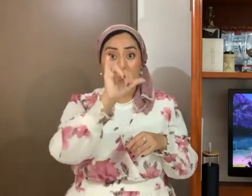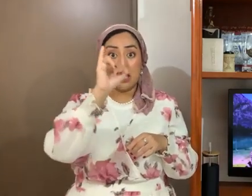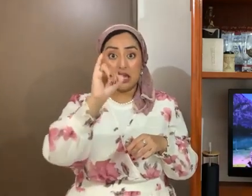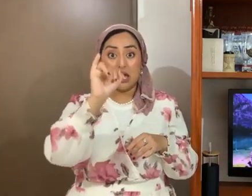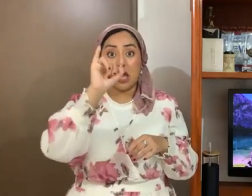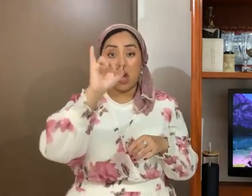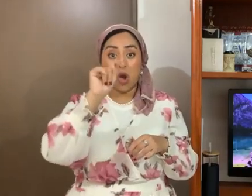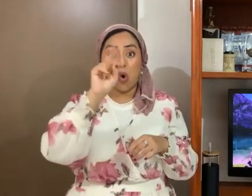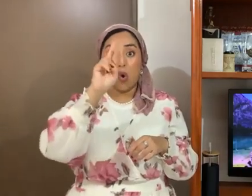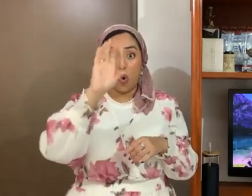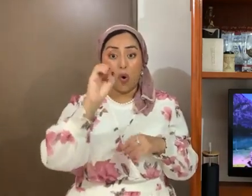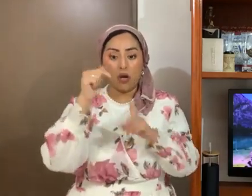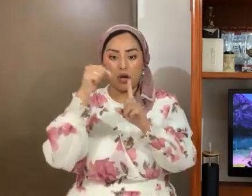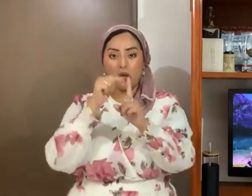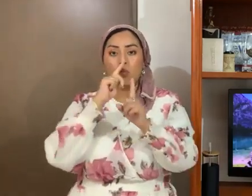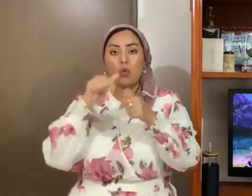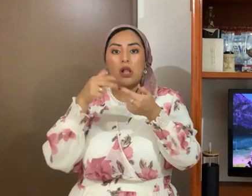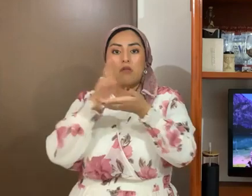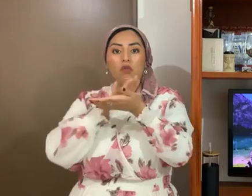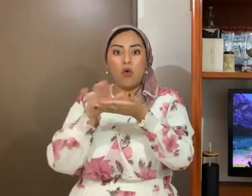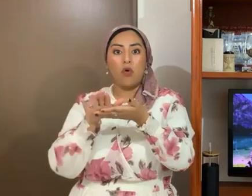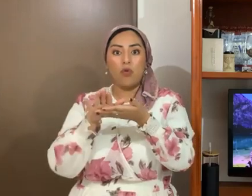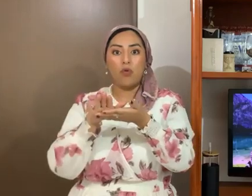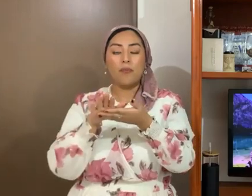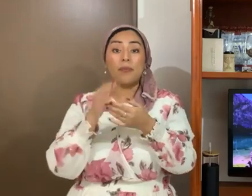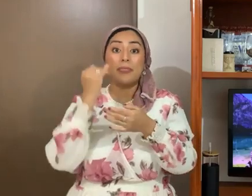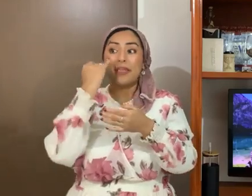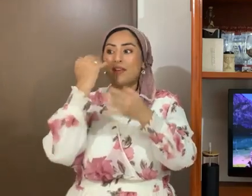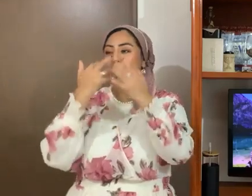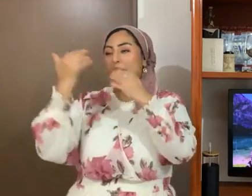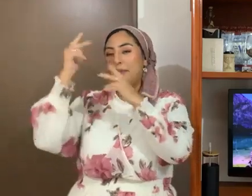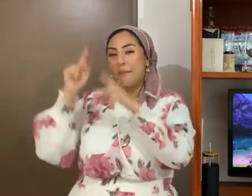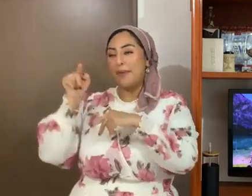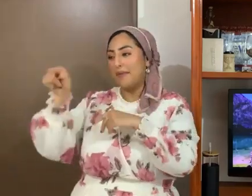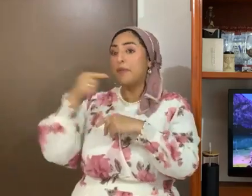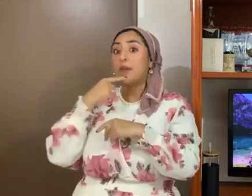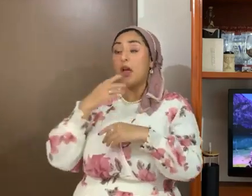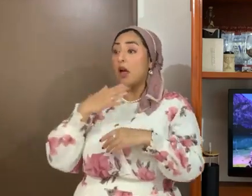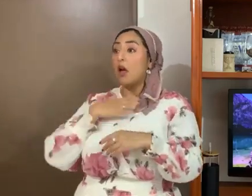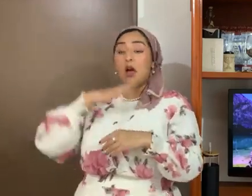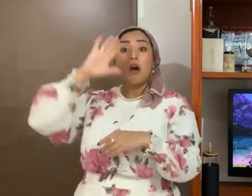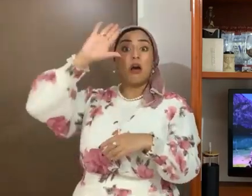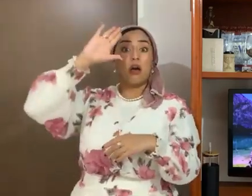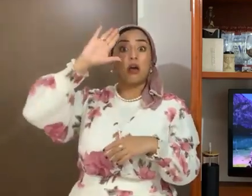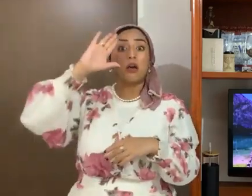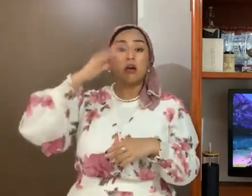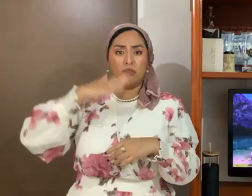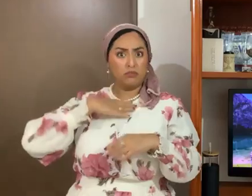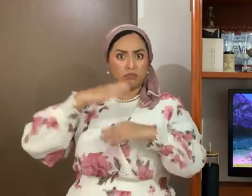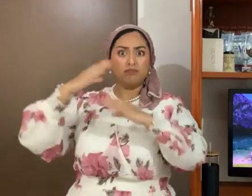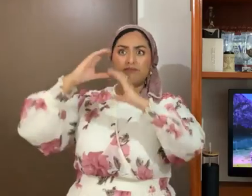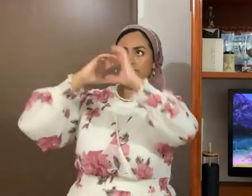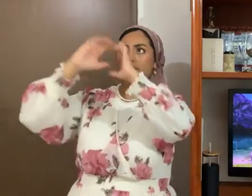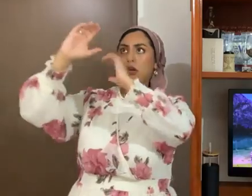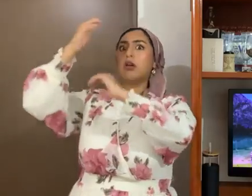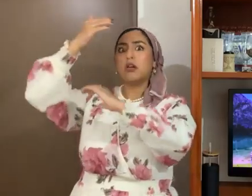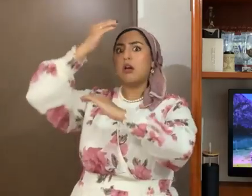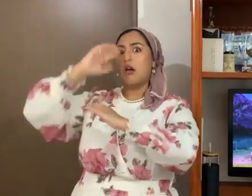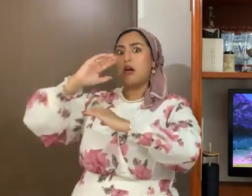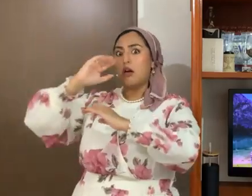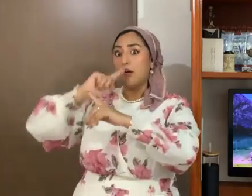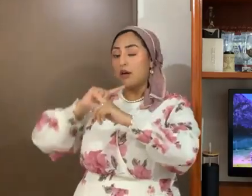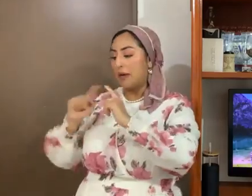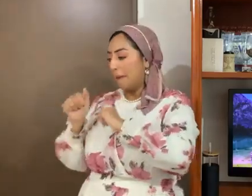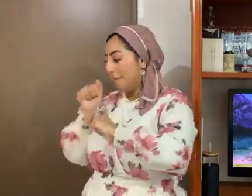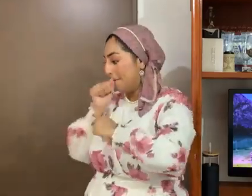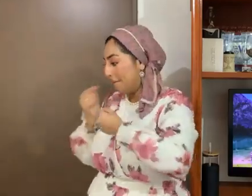a pasar. Que nadie se engañe. Y si alguien te dice que escucha la voz del Eterno, pero practica esto, está mal.